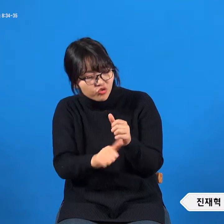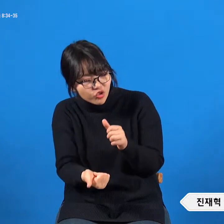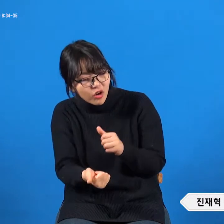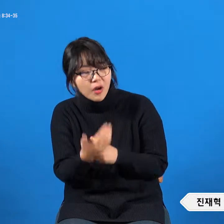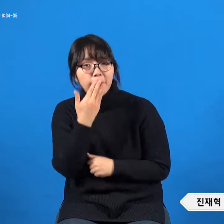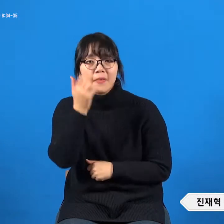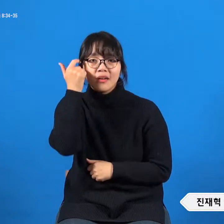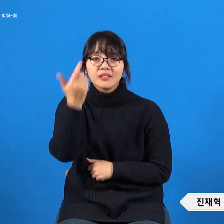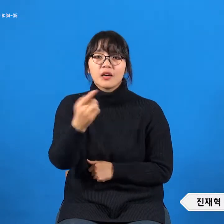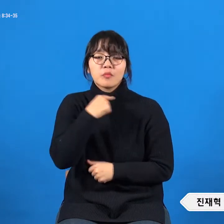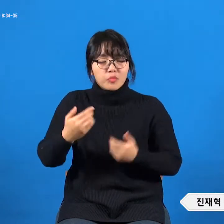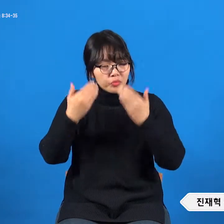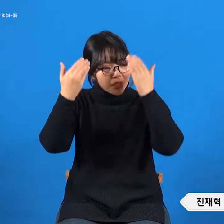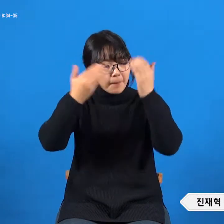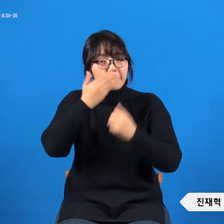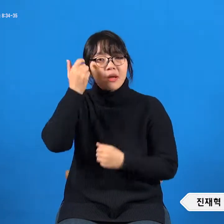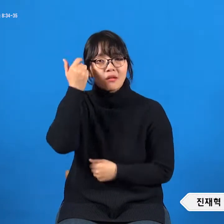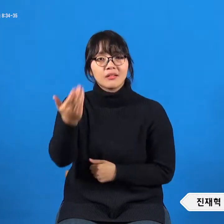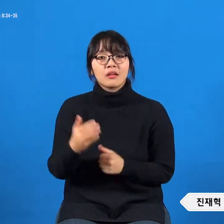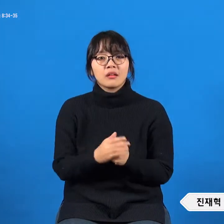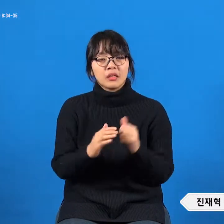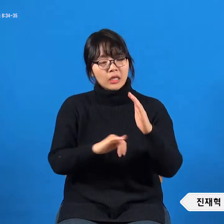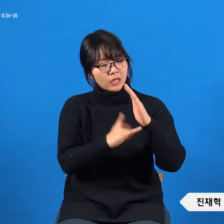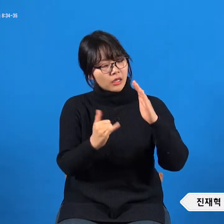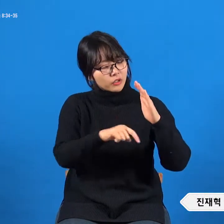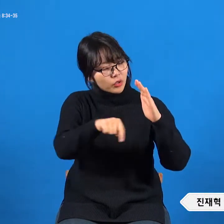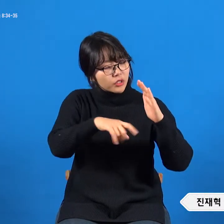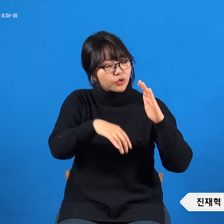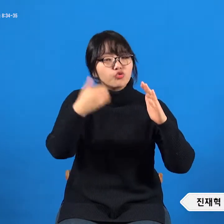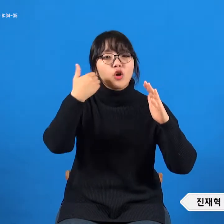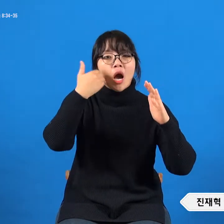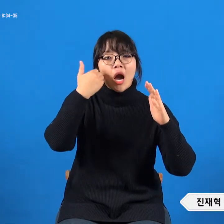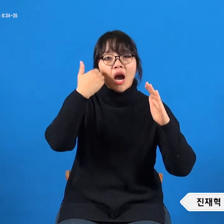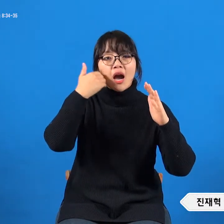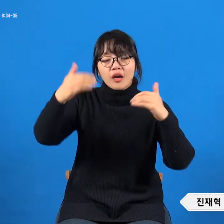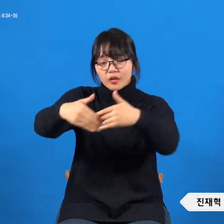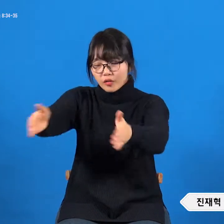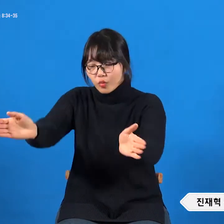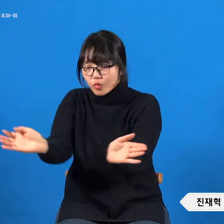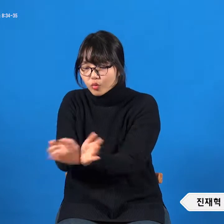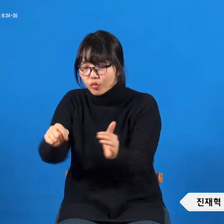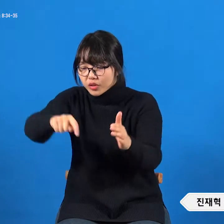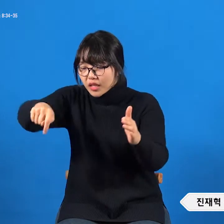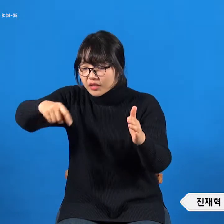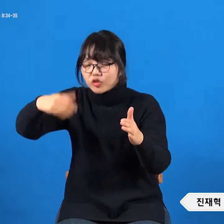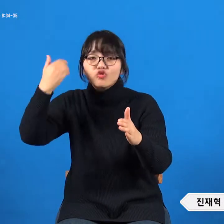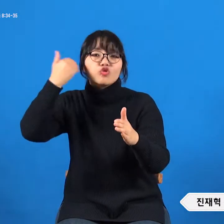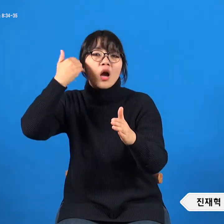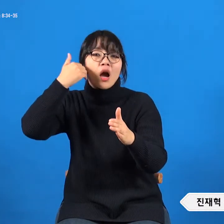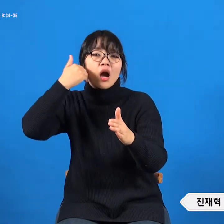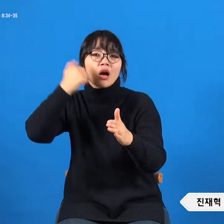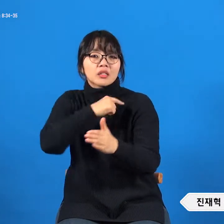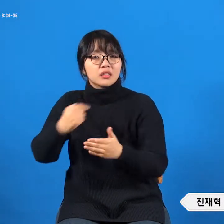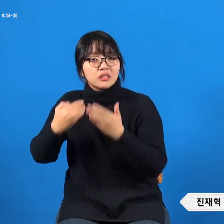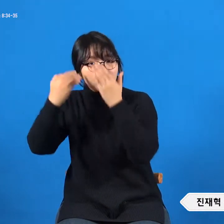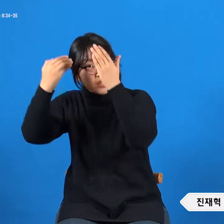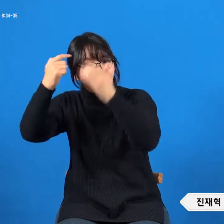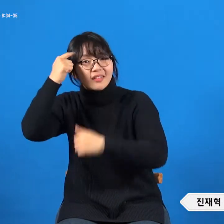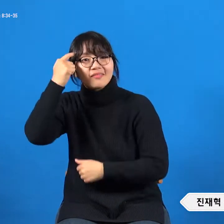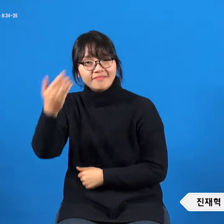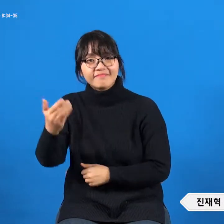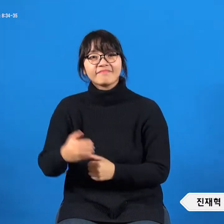알의 밀알이 되어 주시겠습니까? 우리의 공동체 가운데 누가 한 알의 밀알이